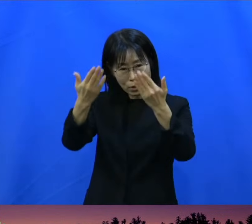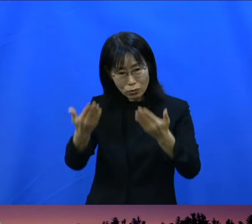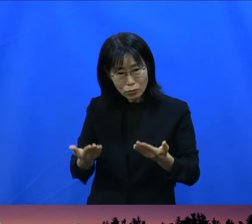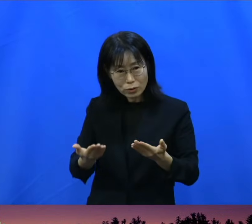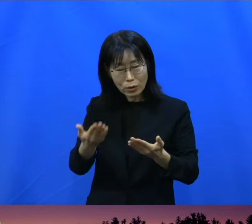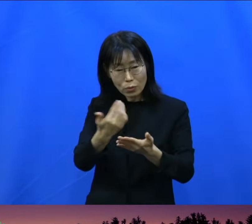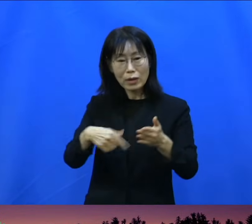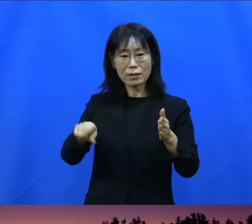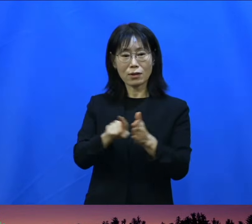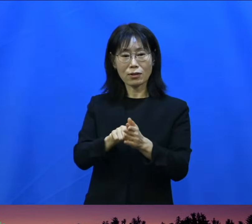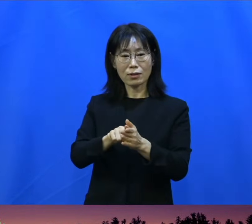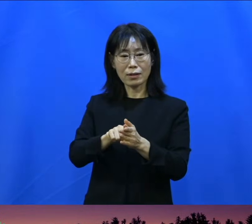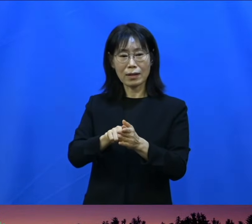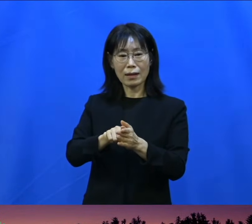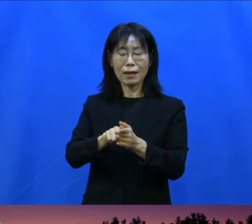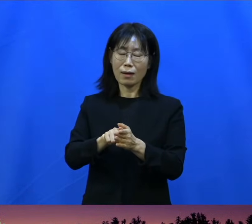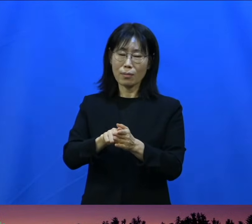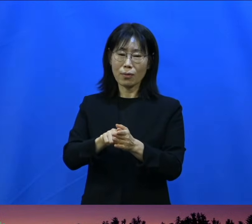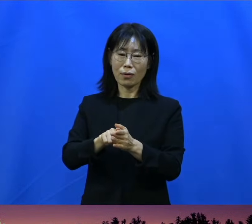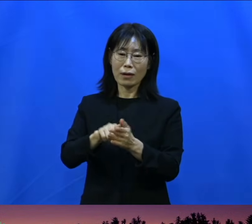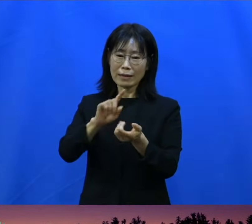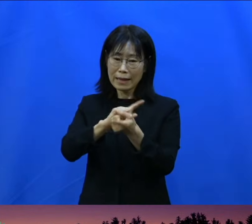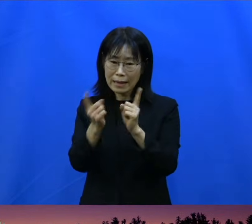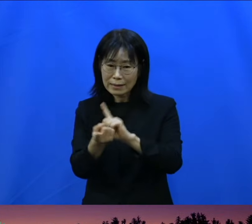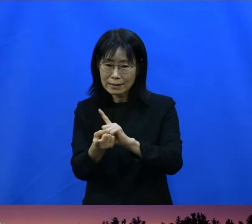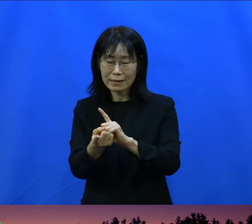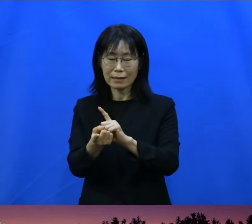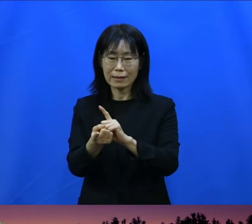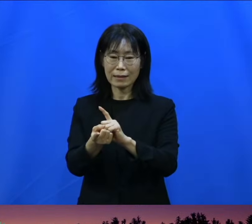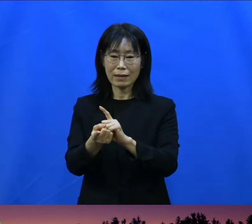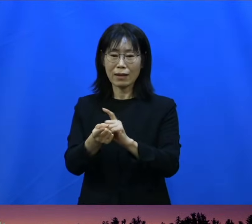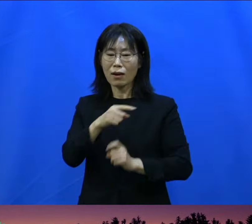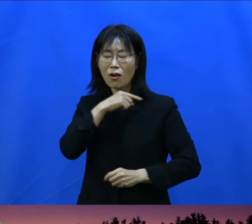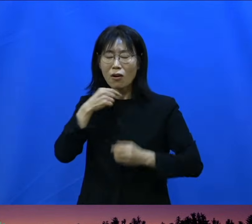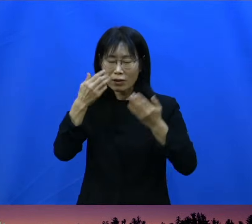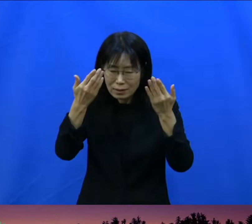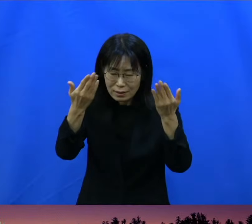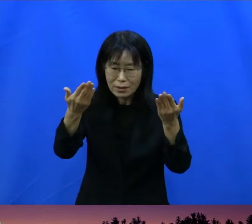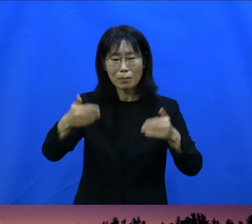그냥 사랑하실 수 있으면 십자가 필요 없죠.